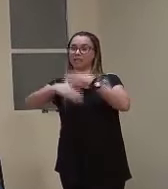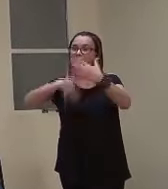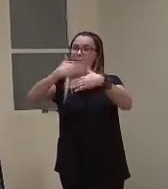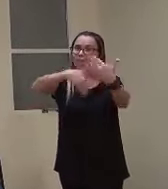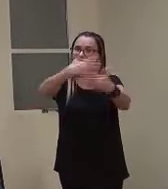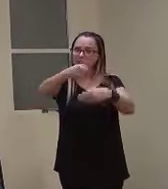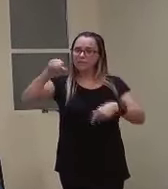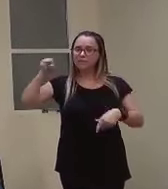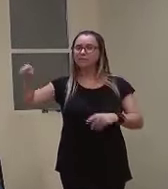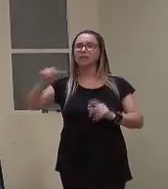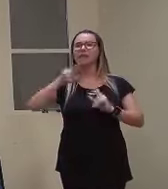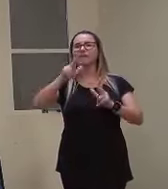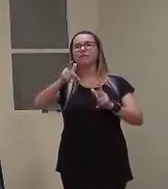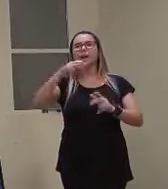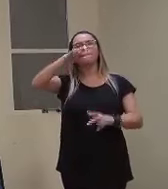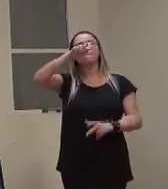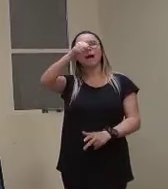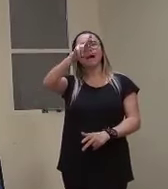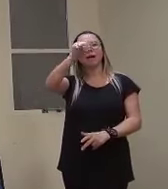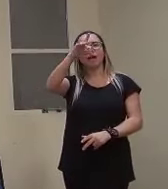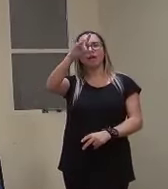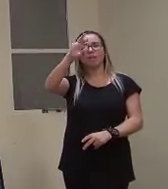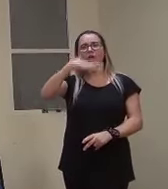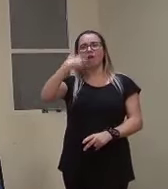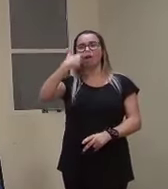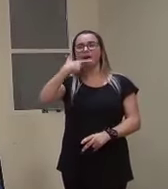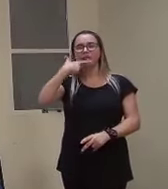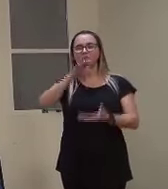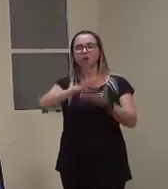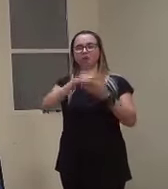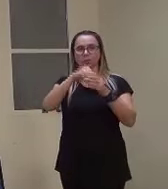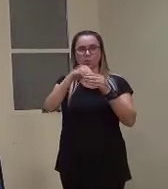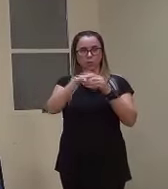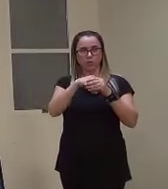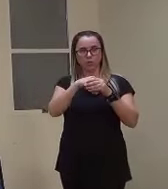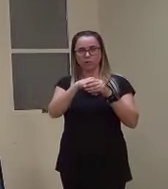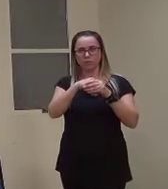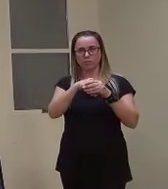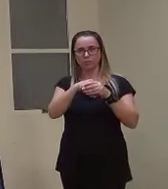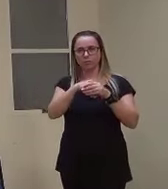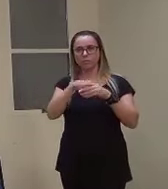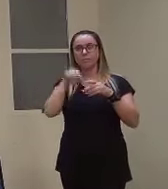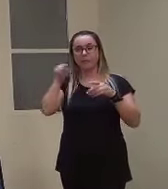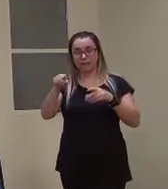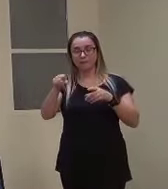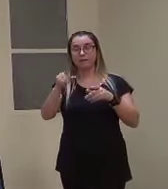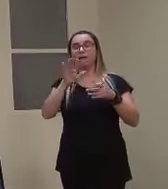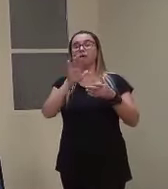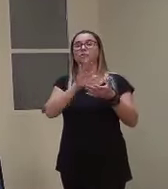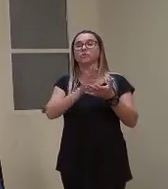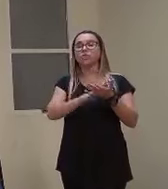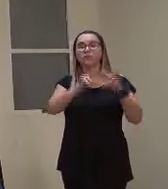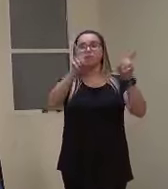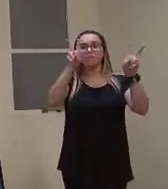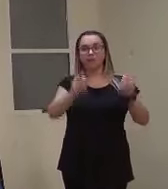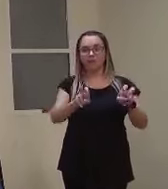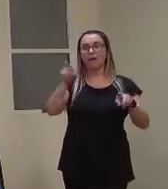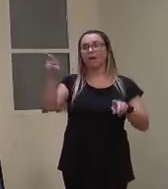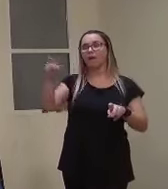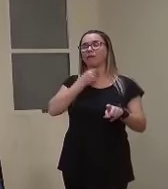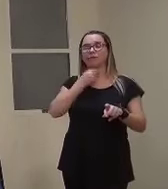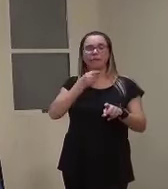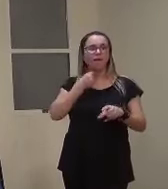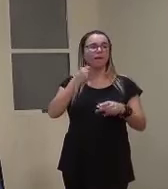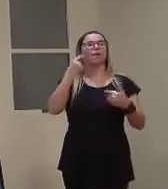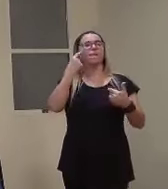sobre lo que son esas paradojas de la inclusión es decir bajo este marco de tratar de ubicar